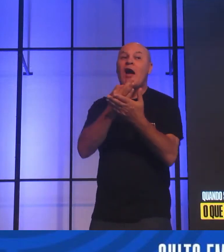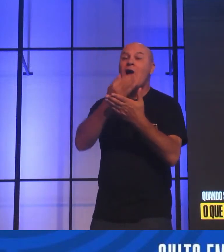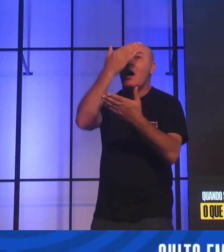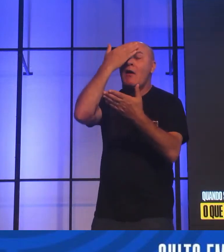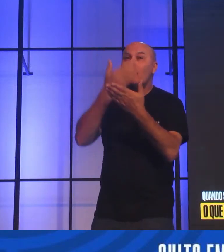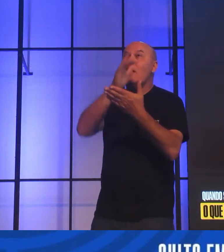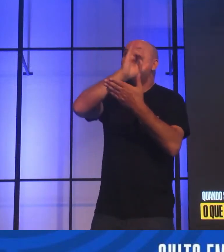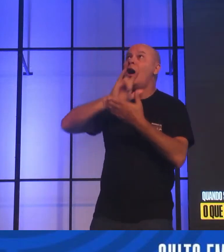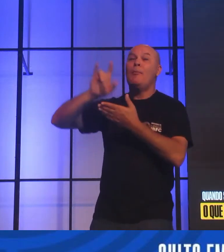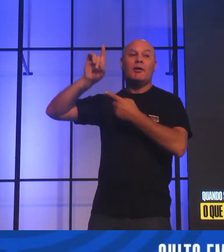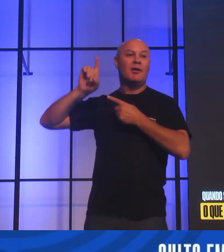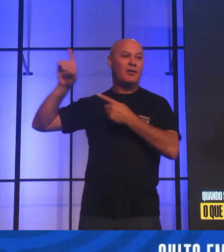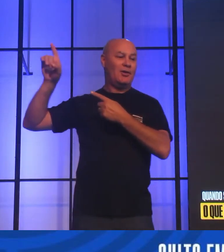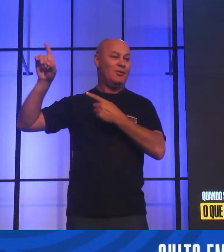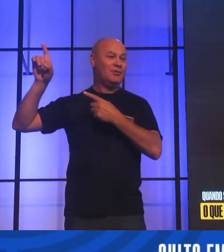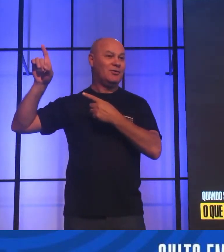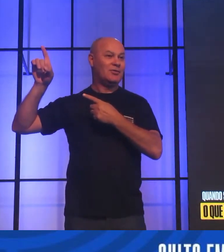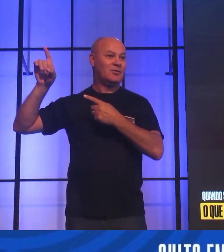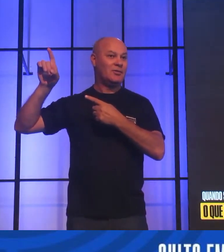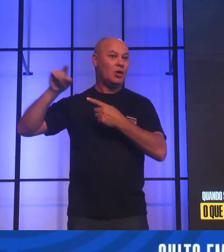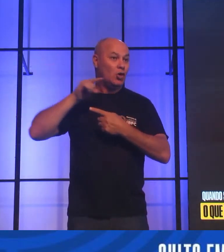cada problema,